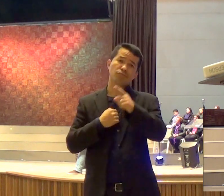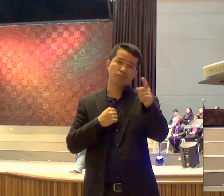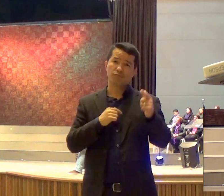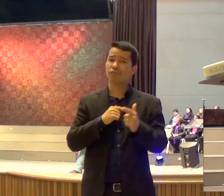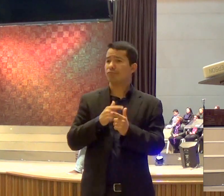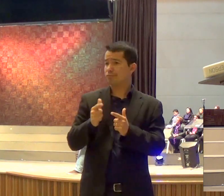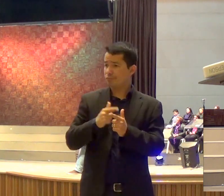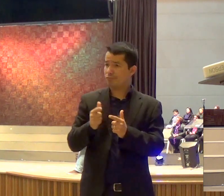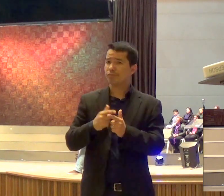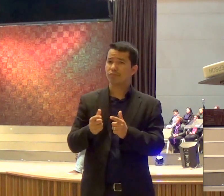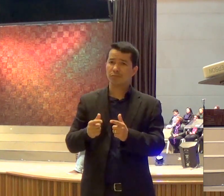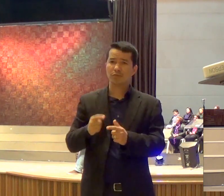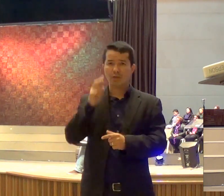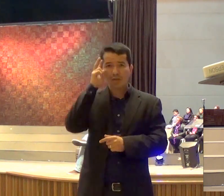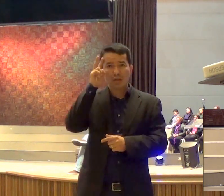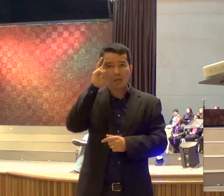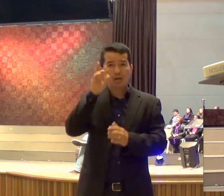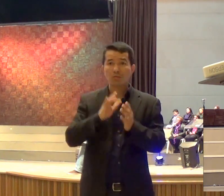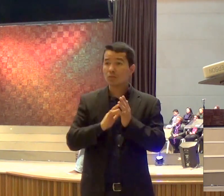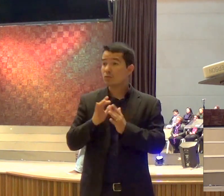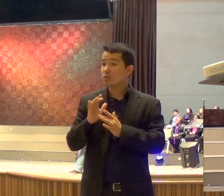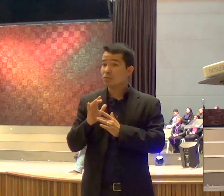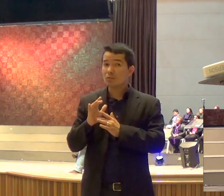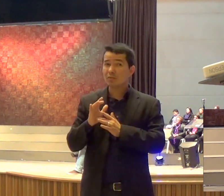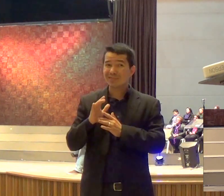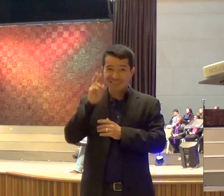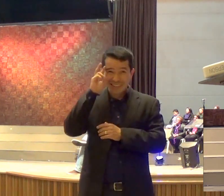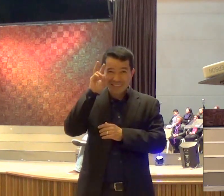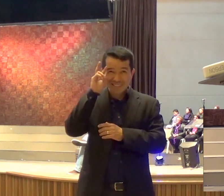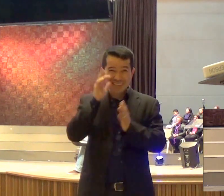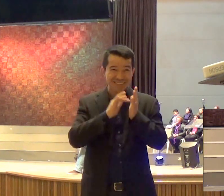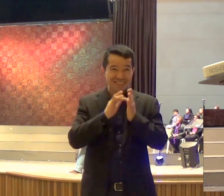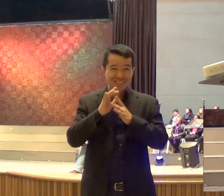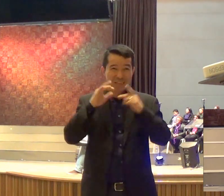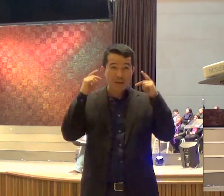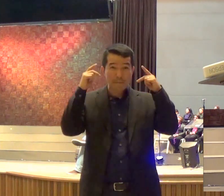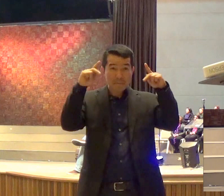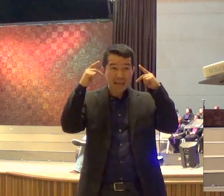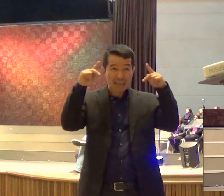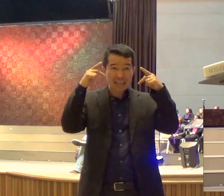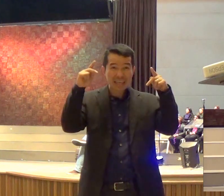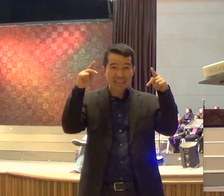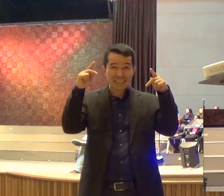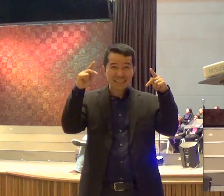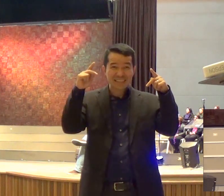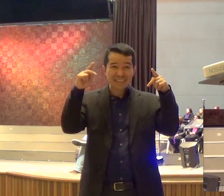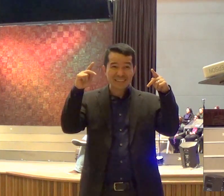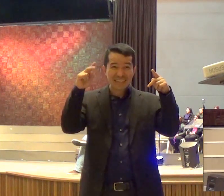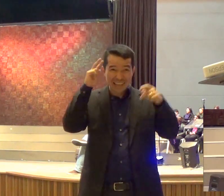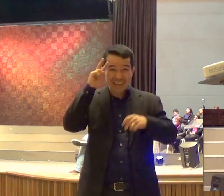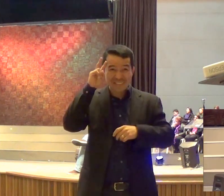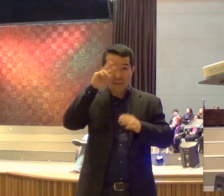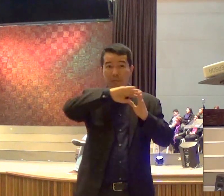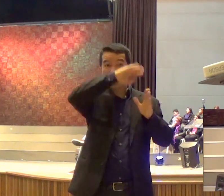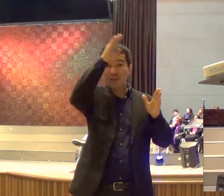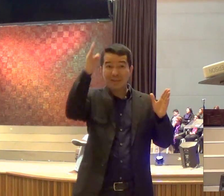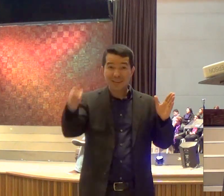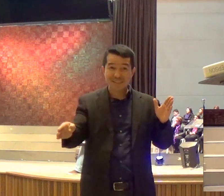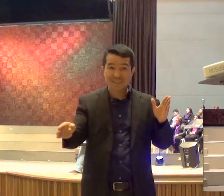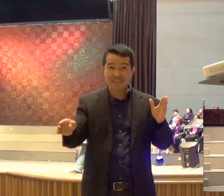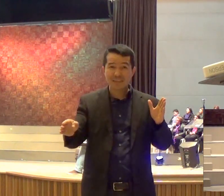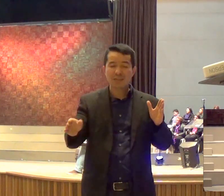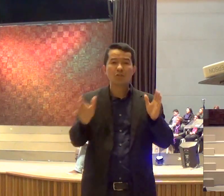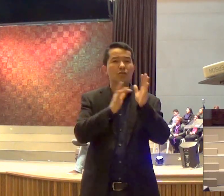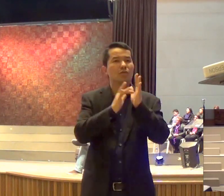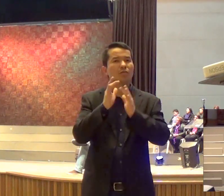se lembra que Jesus falou no final do sermão do Monte ele fala sobre duas casas e é interessante